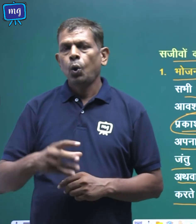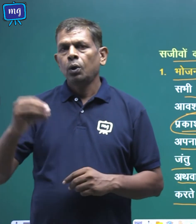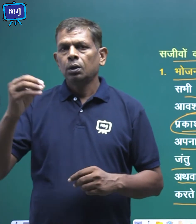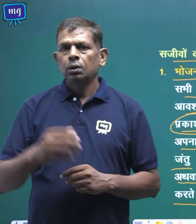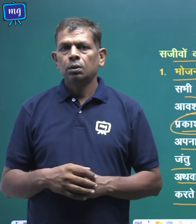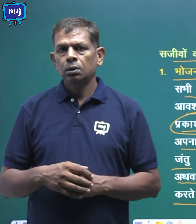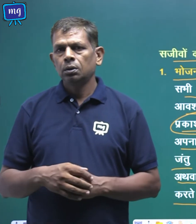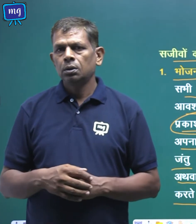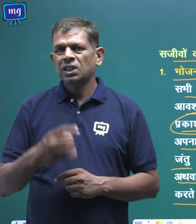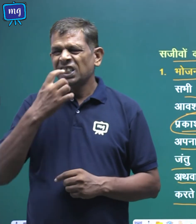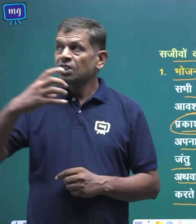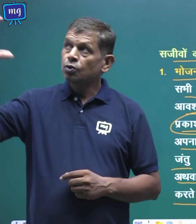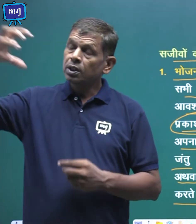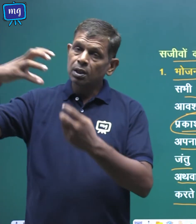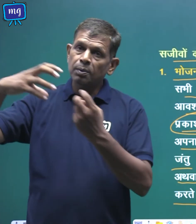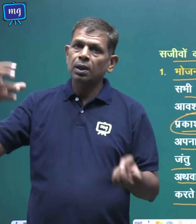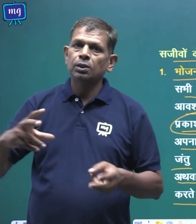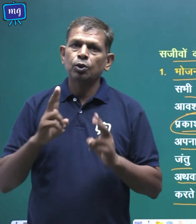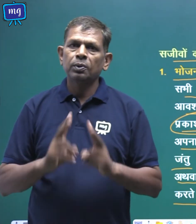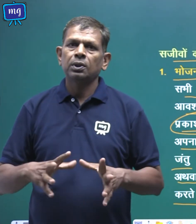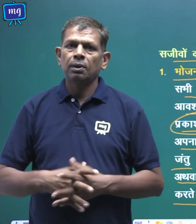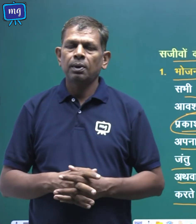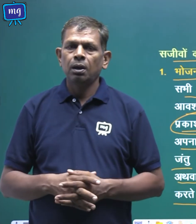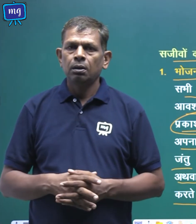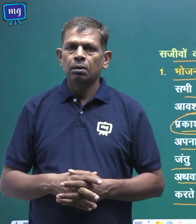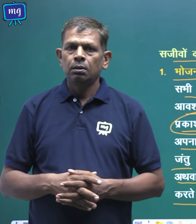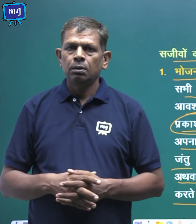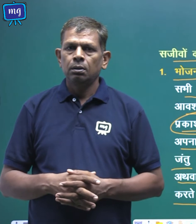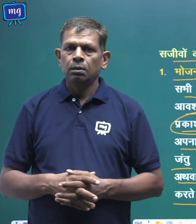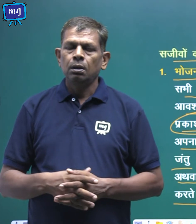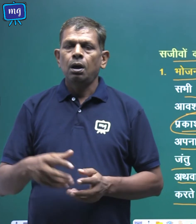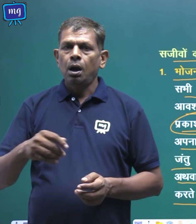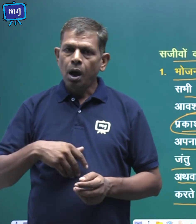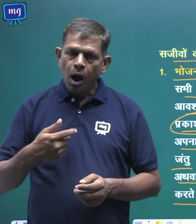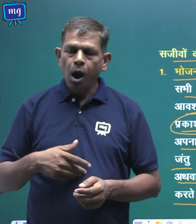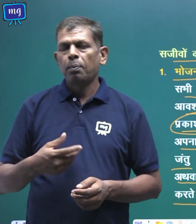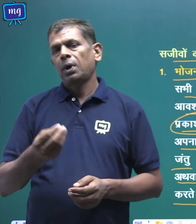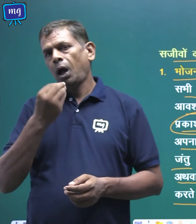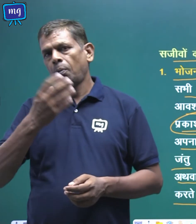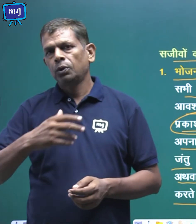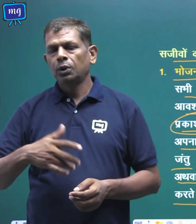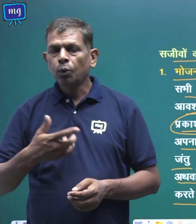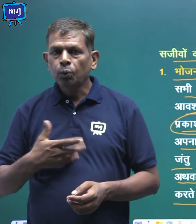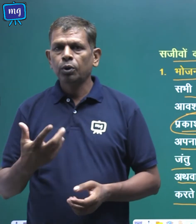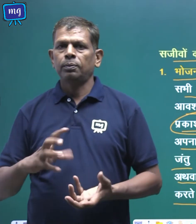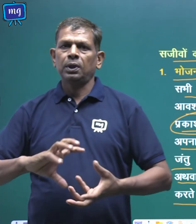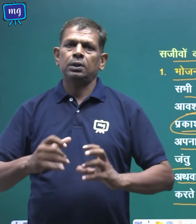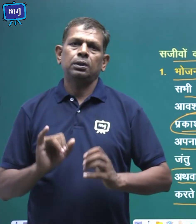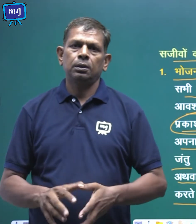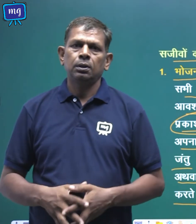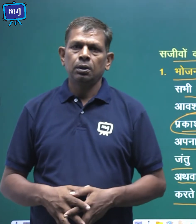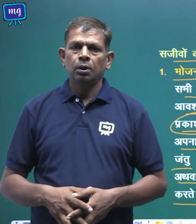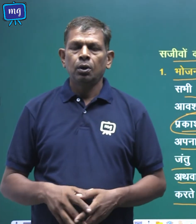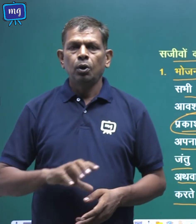और सूर्य के प्रकाश की उपस्थिति में अपना भोजन स्वयं बनाते हैं।